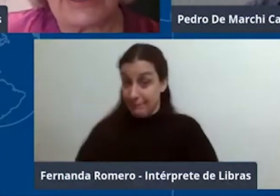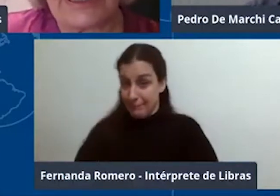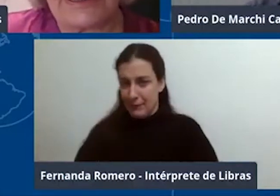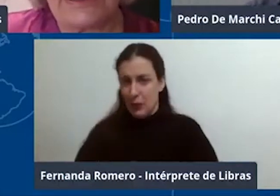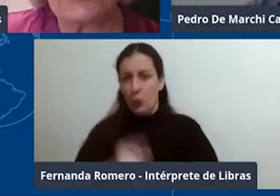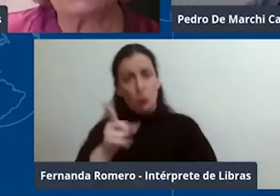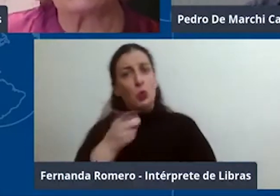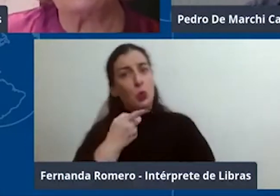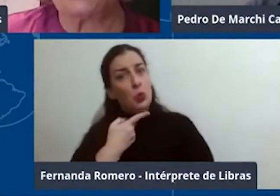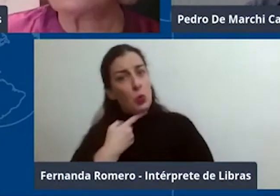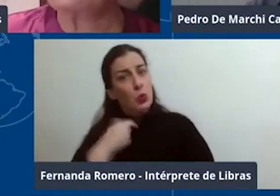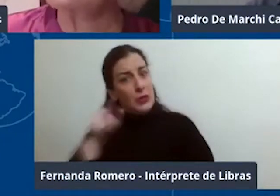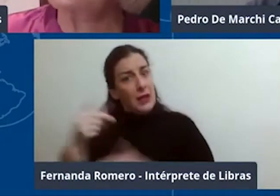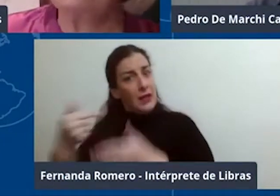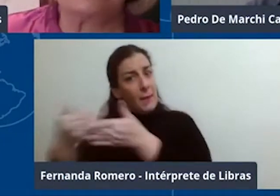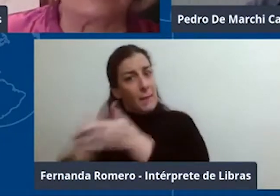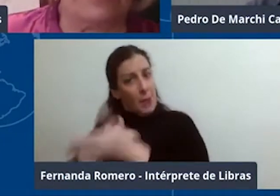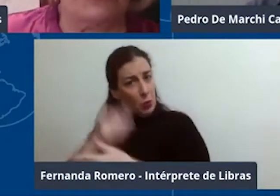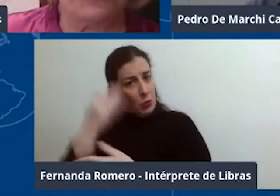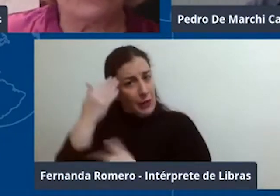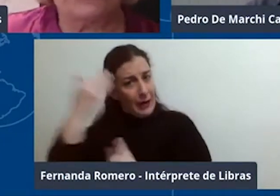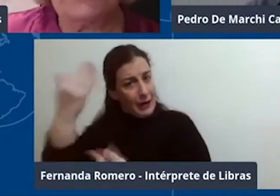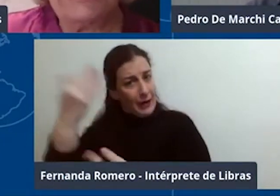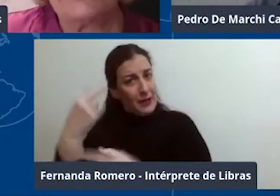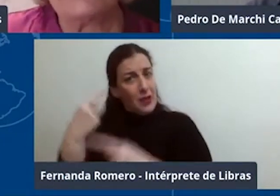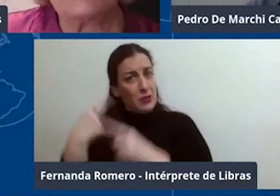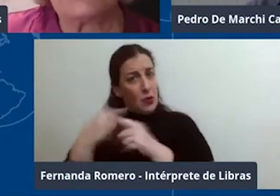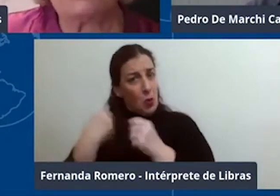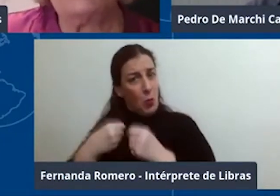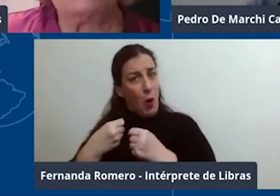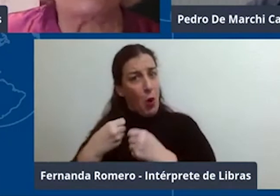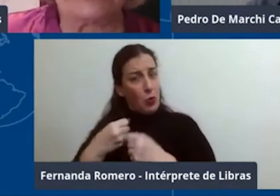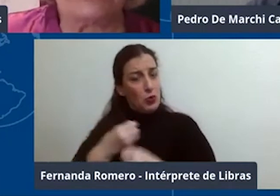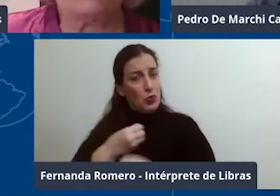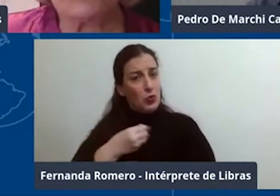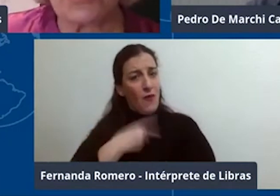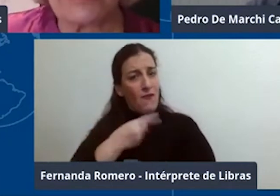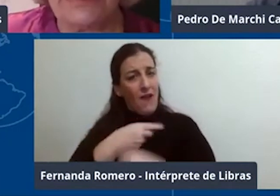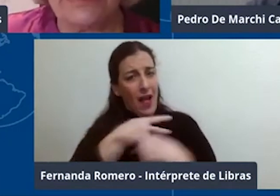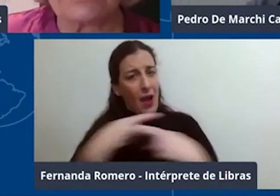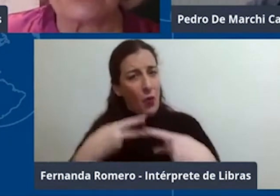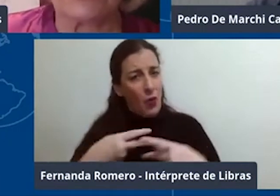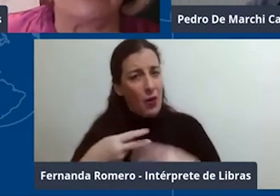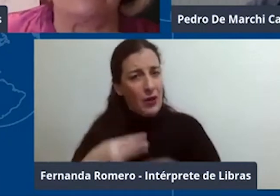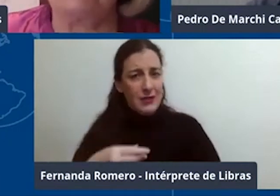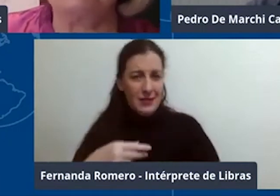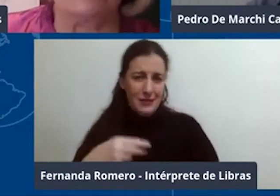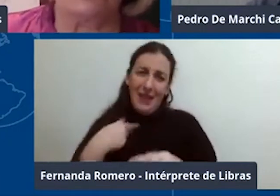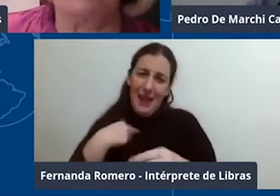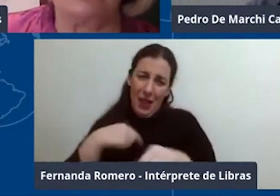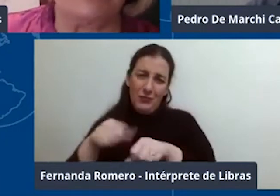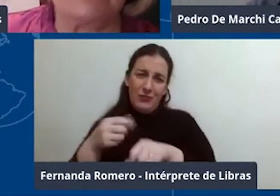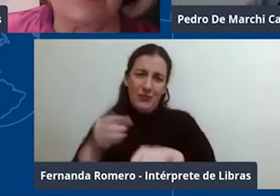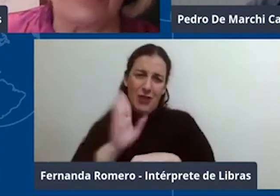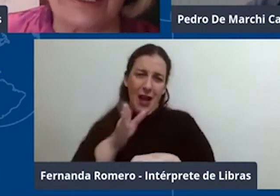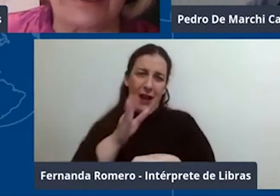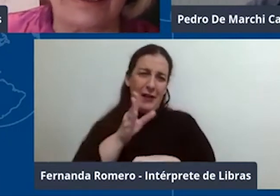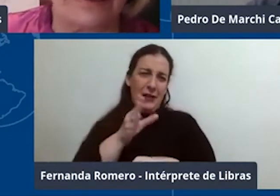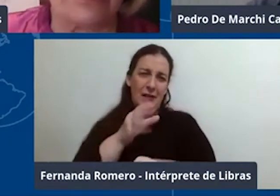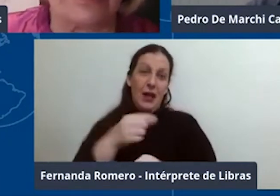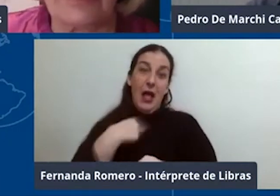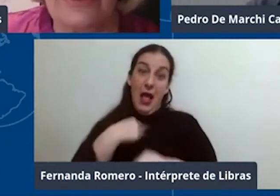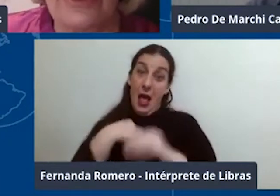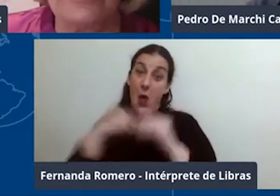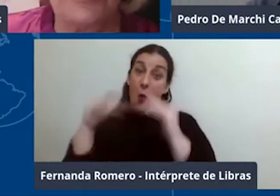da pergunta, agradeço, porque eu posso dar um testemunho. Desde que até como jornalista já, moro em Brasília há